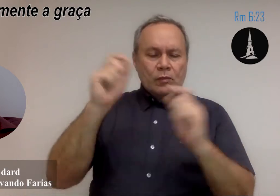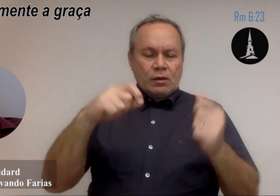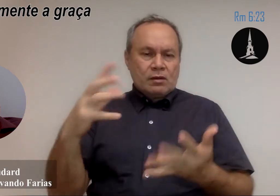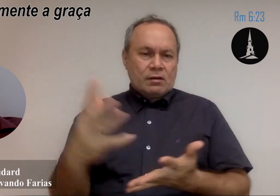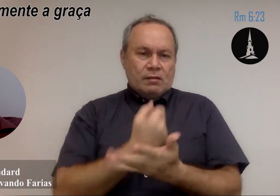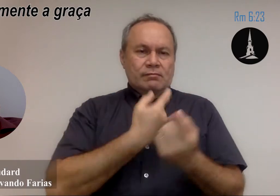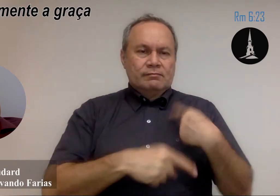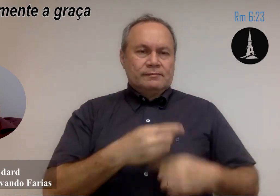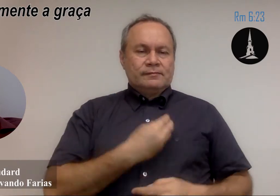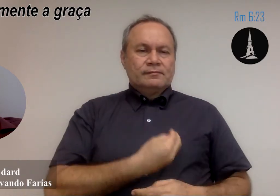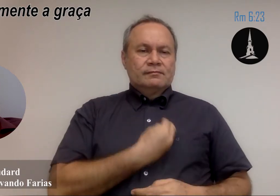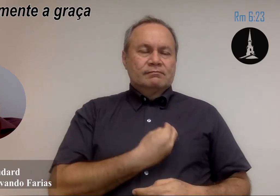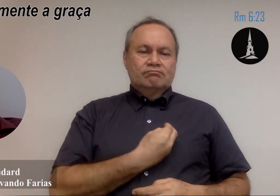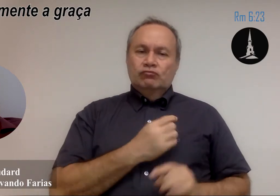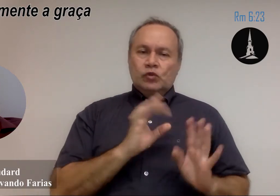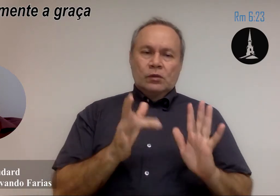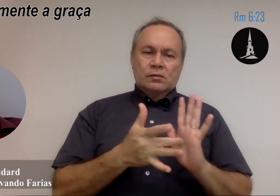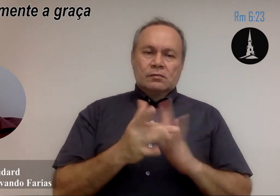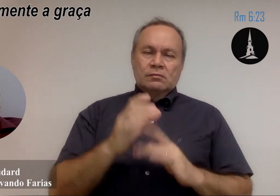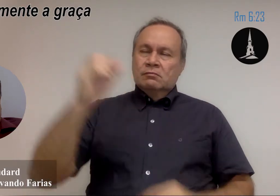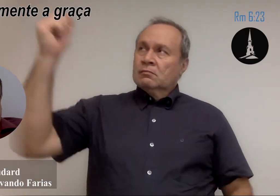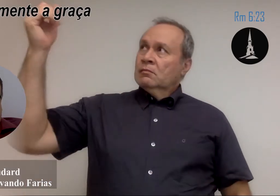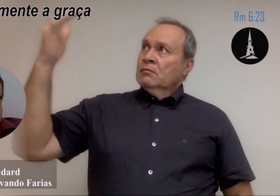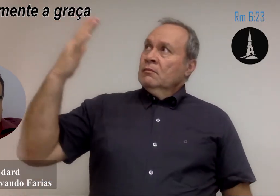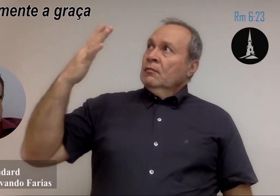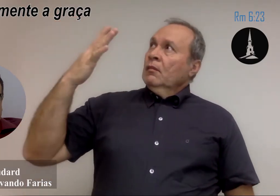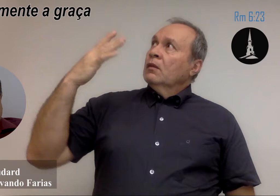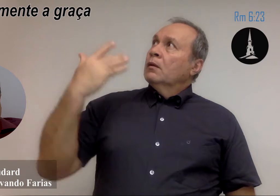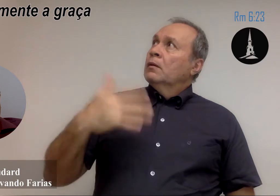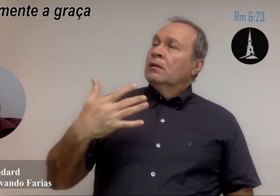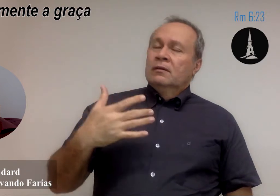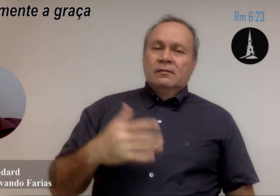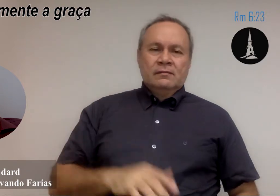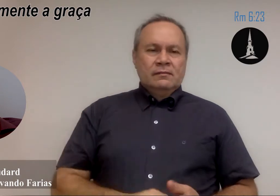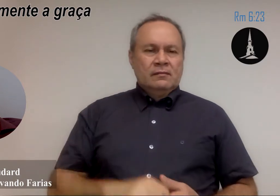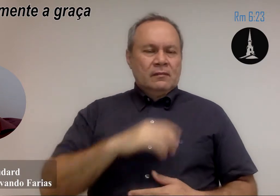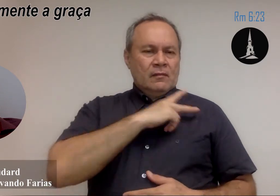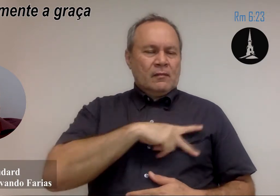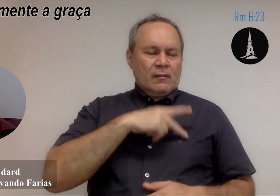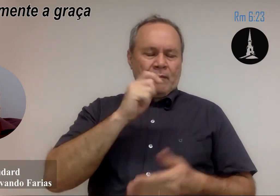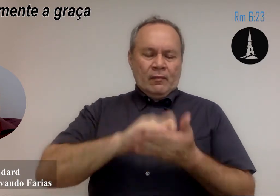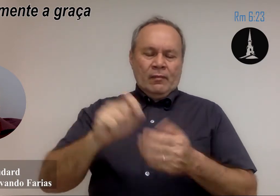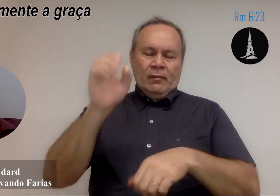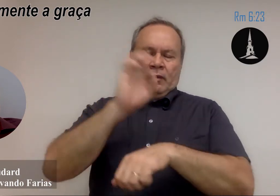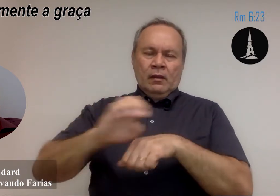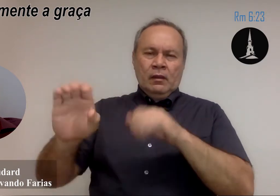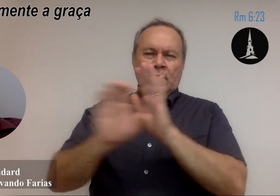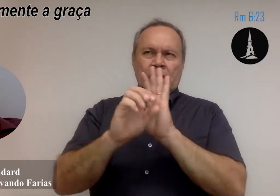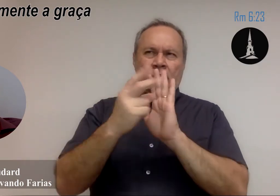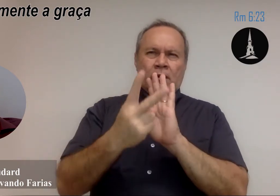pelo qual podemos ser salvos. Por isso, Paulo escreveu também aos Efésios, no capítulo